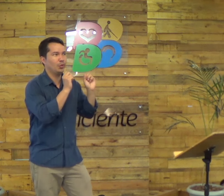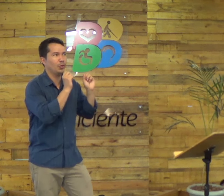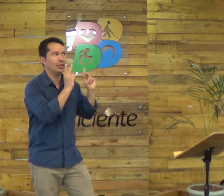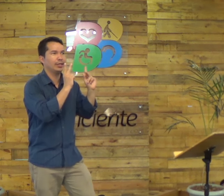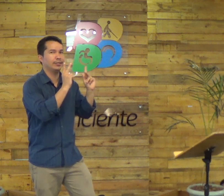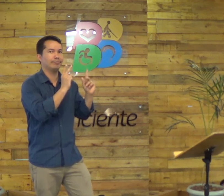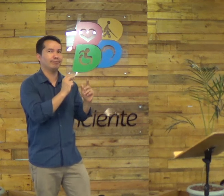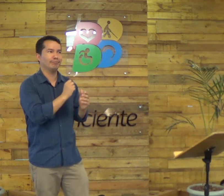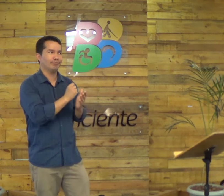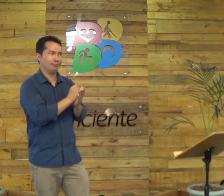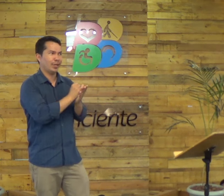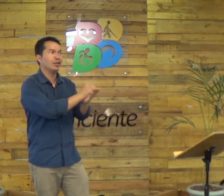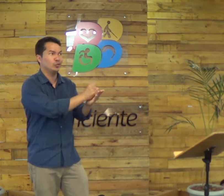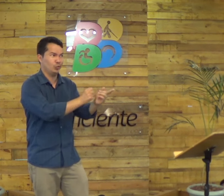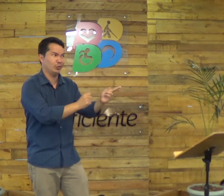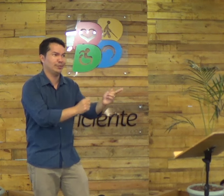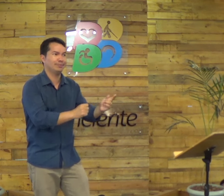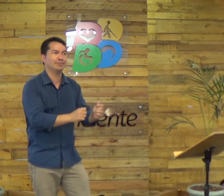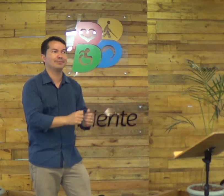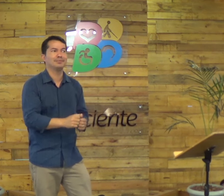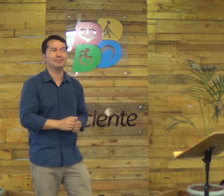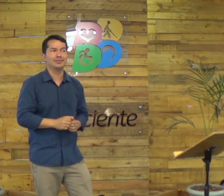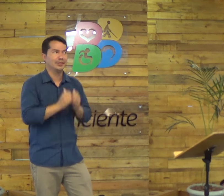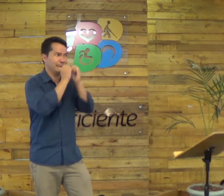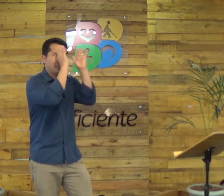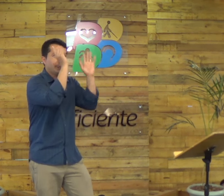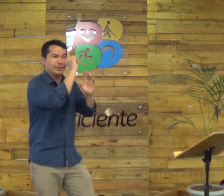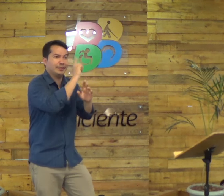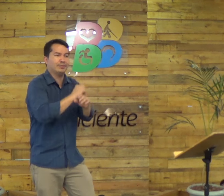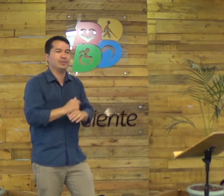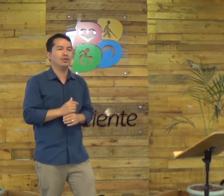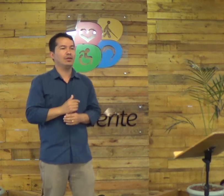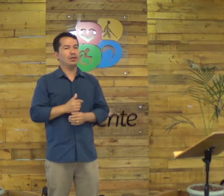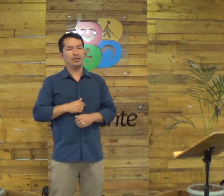tá bom, meu senhor, tá bom, eu vou te ajudar, tá, não vou sair,